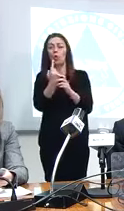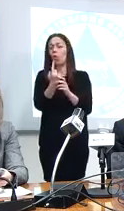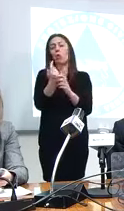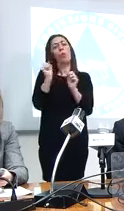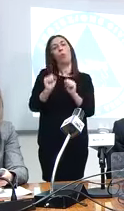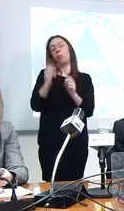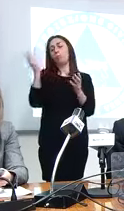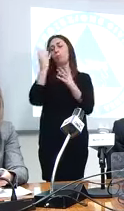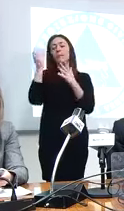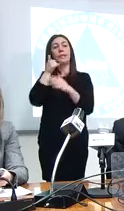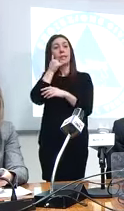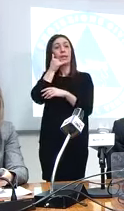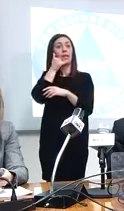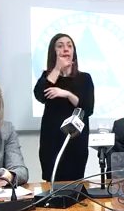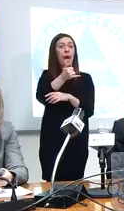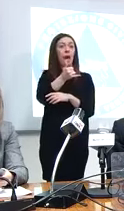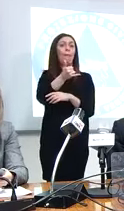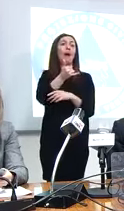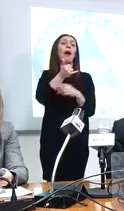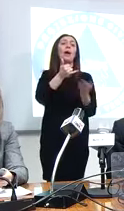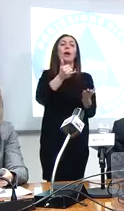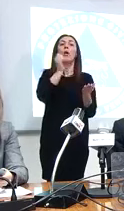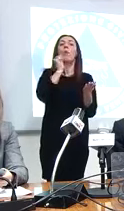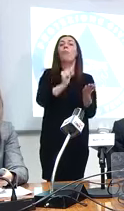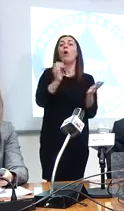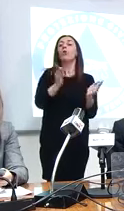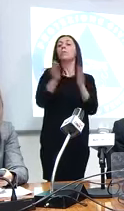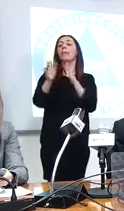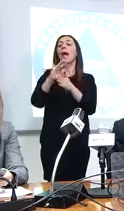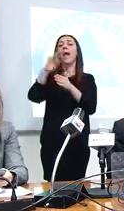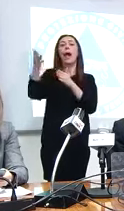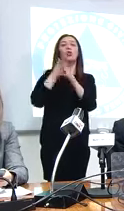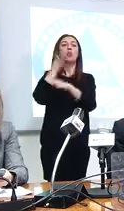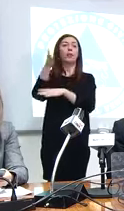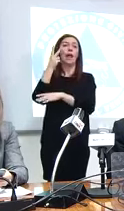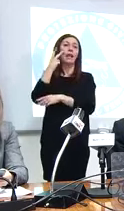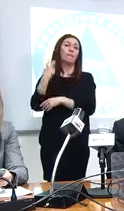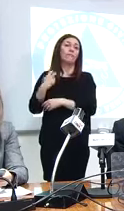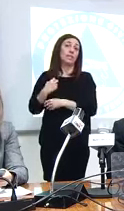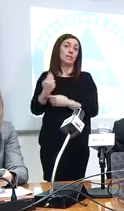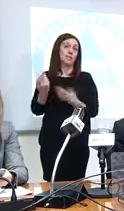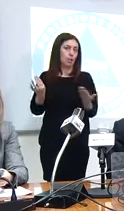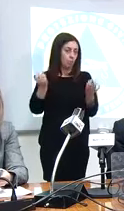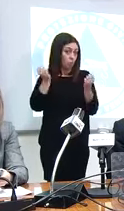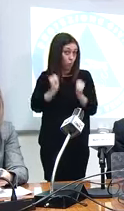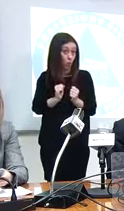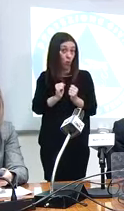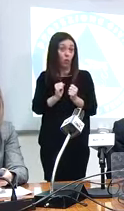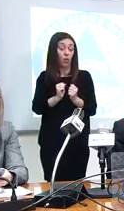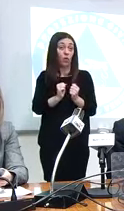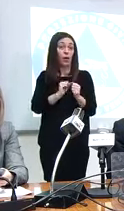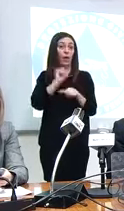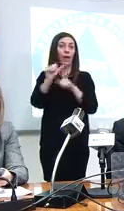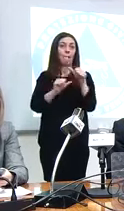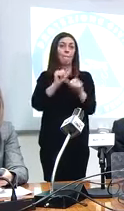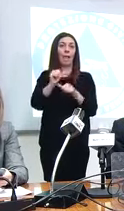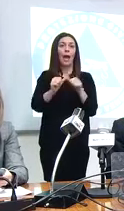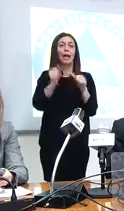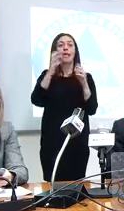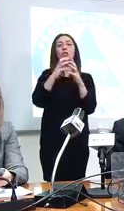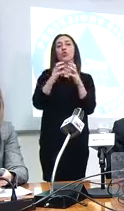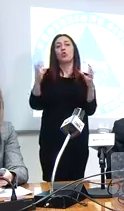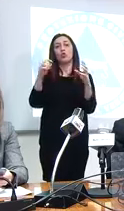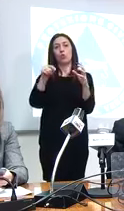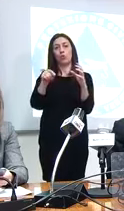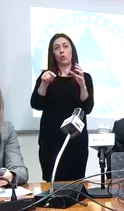quella abituale, perché magari lì c'è ancora un impegno per il Covid, ma la prestazione ambulatoriale